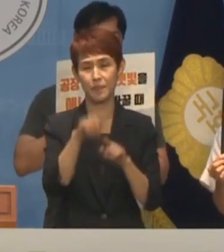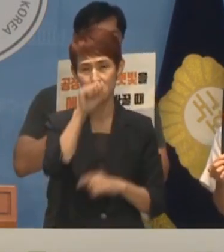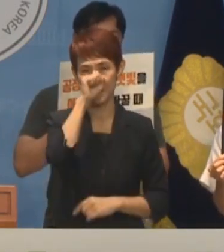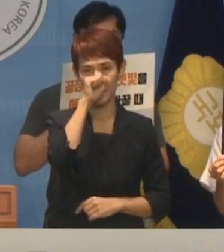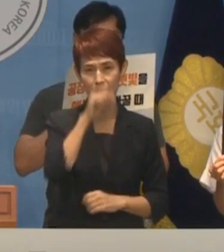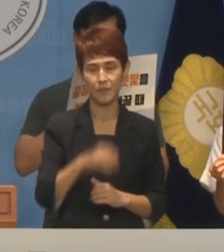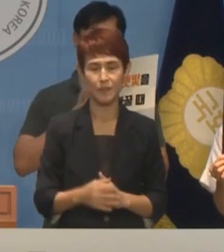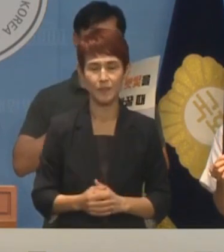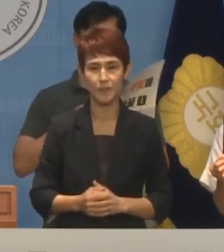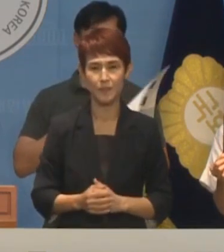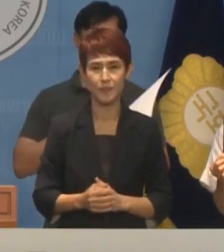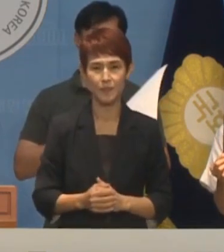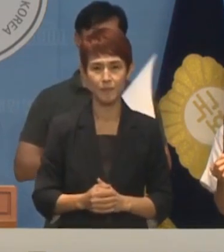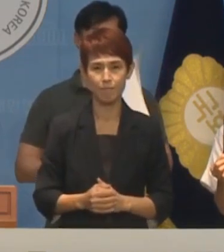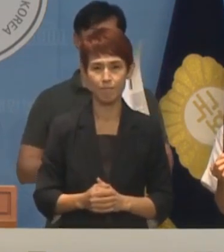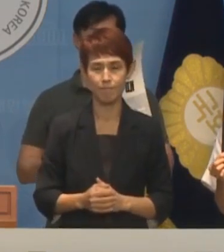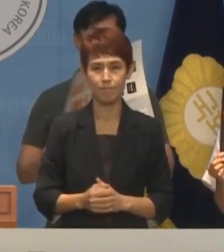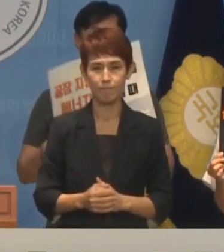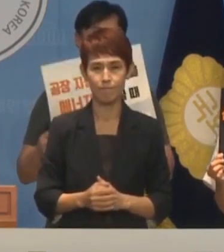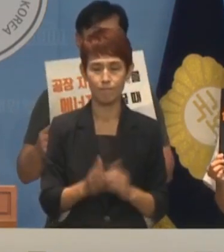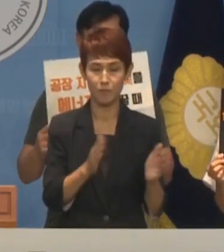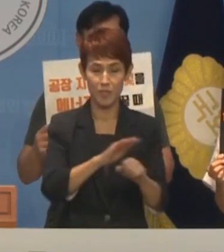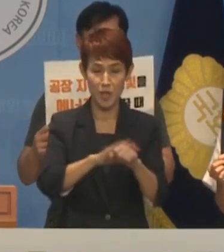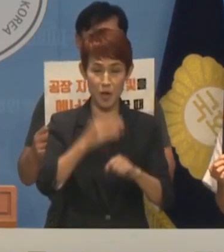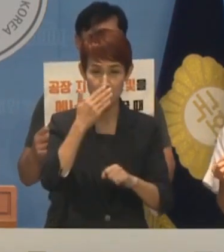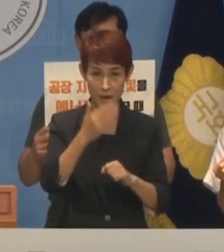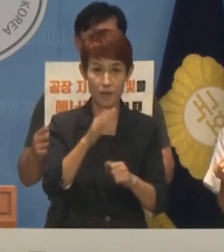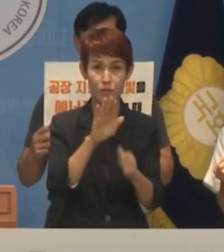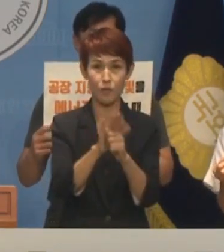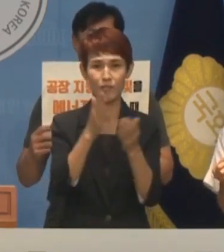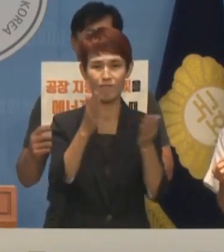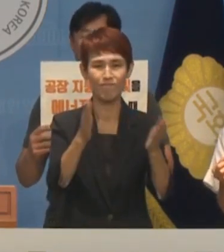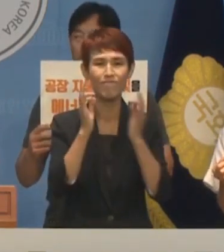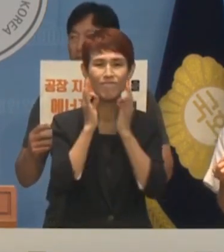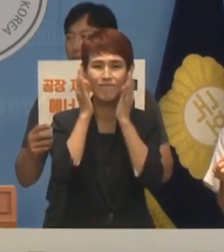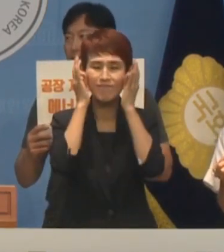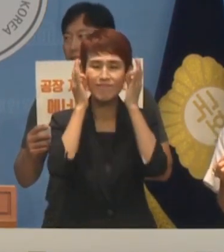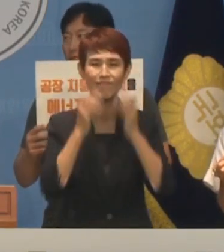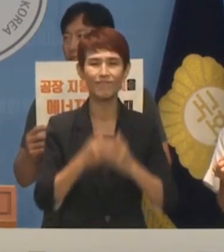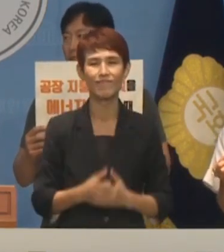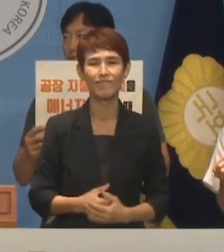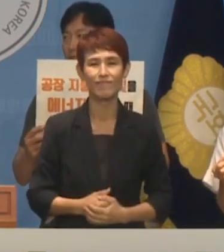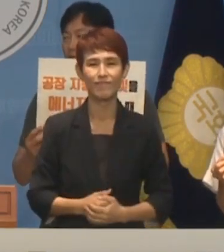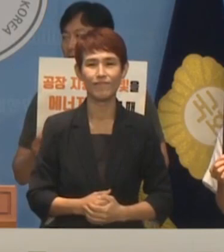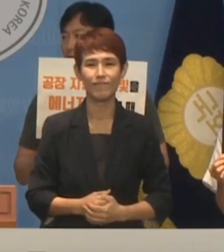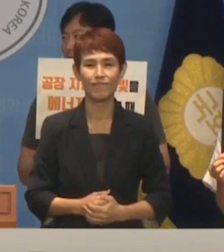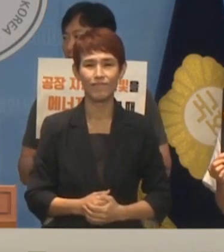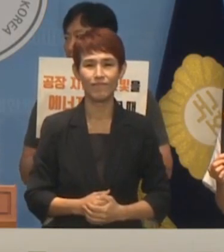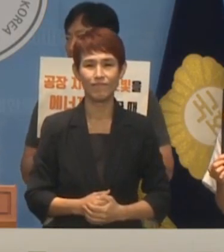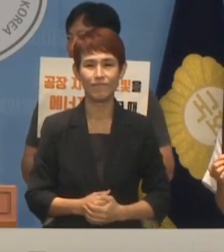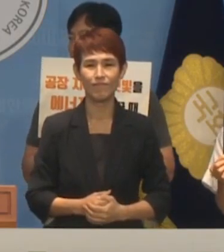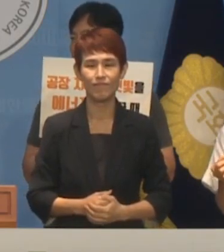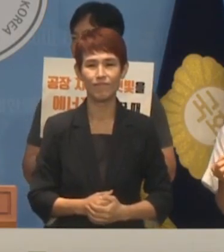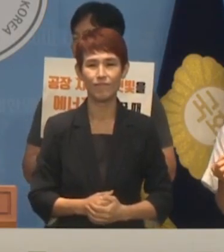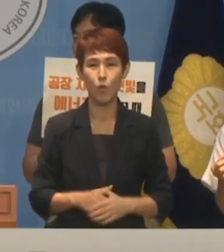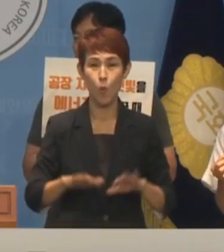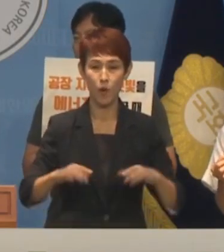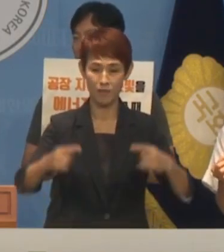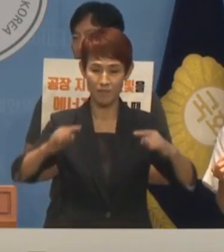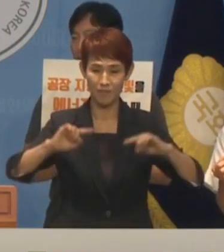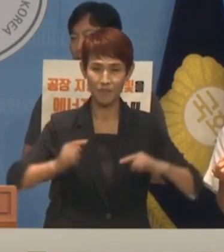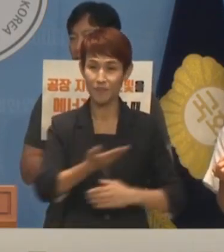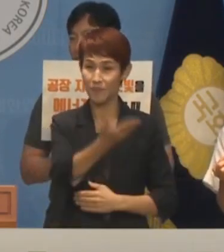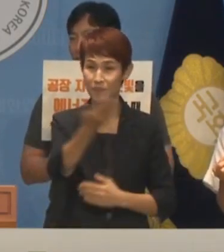현실적인 타당성도 마련해 나가겠다는 그런 말씀 추가적으로 드리겠습니다. 여기 계신 이 모든 오늘 함께해 주신 모든